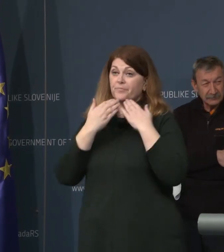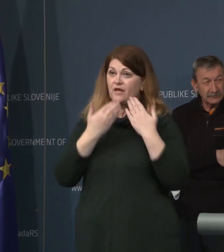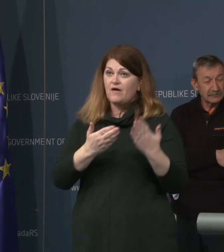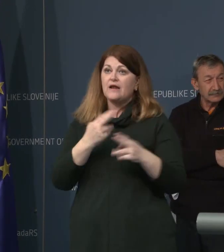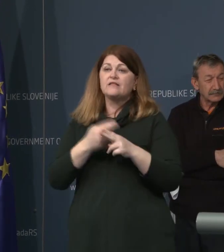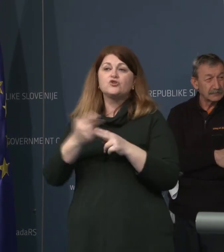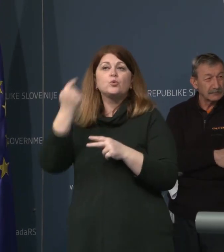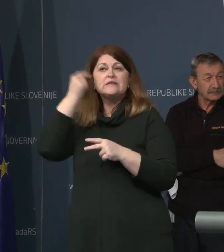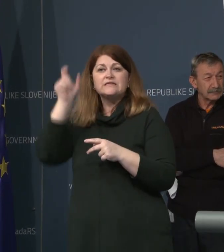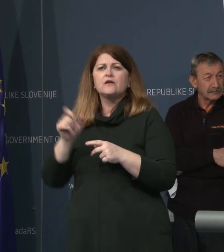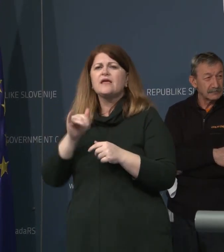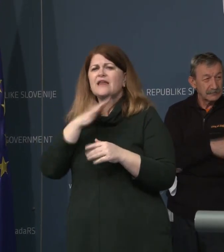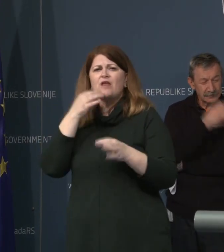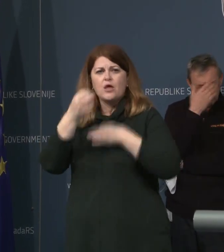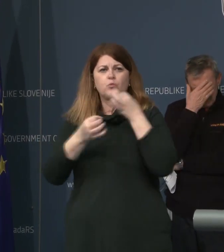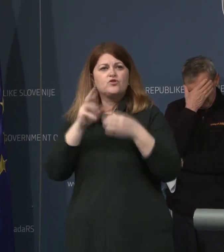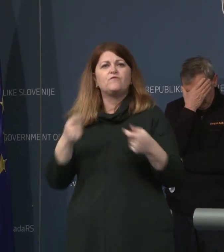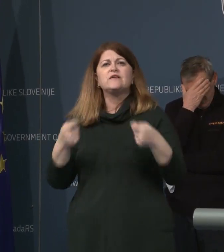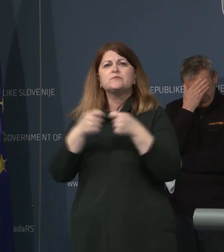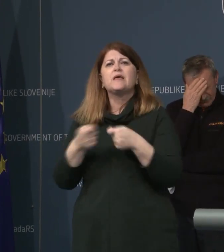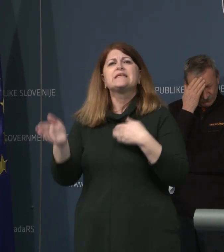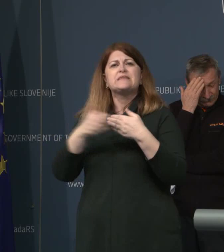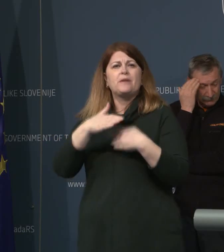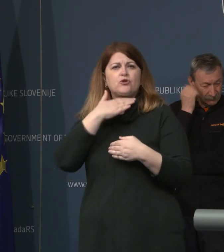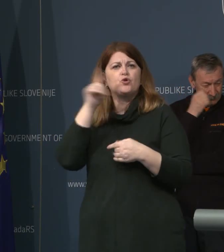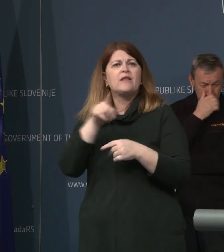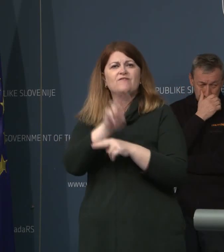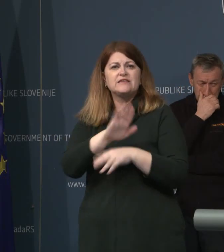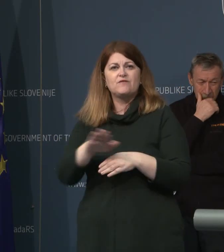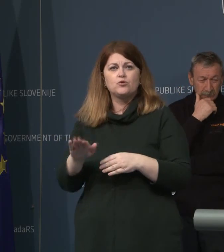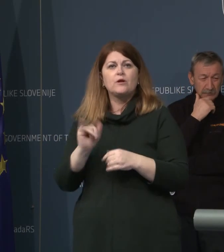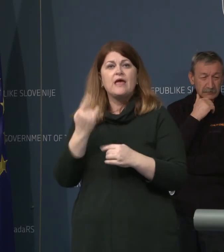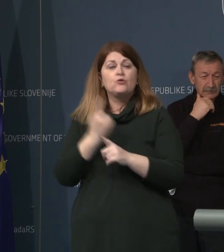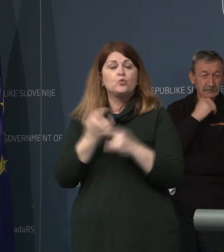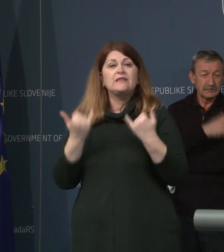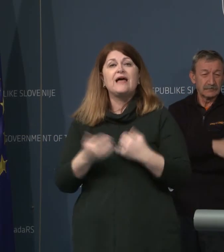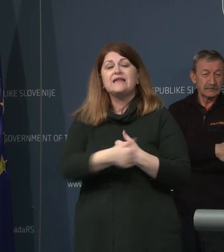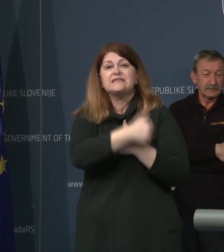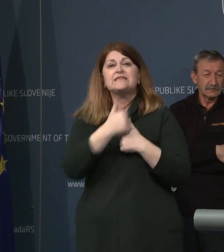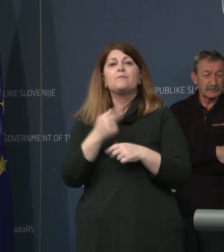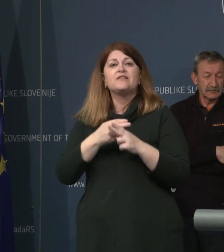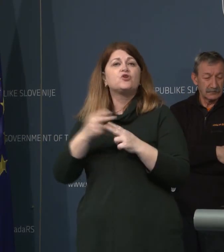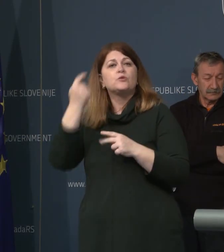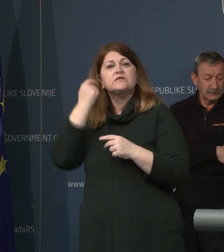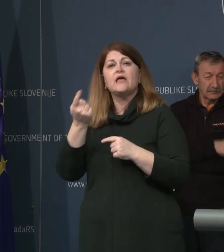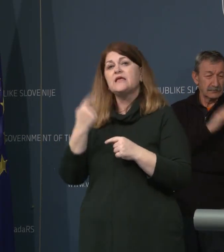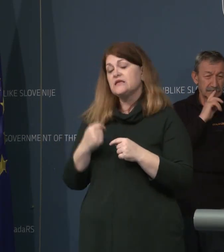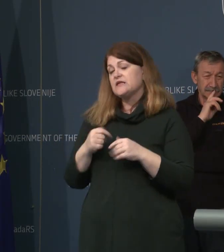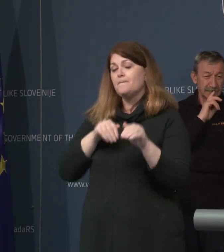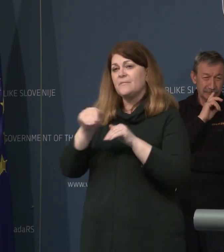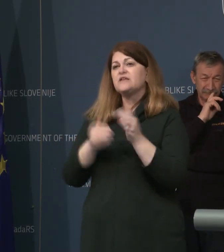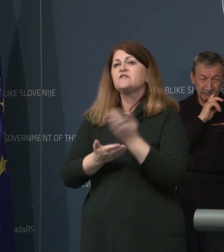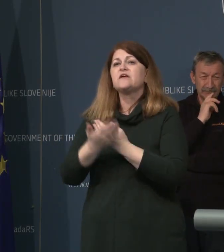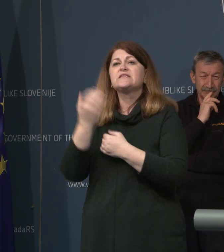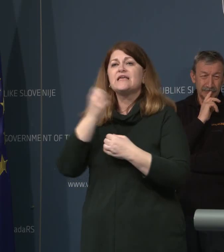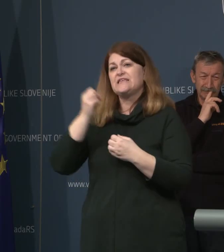državni sekretarki, ker je veliko vprašanj v zvezi z zapiranjem šol in varstvom otrok, je tudi danes z nami državna sekretarka iz pristojnega ministrstva